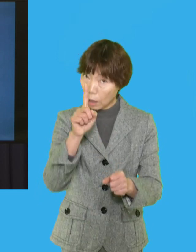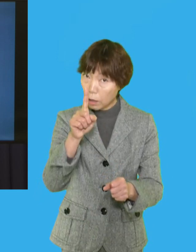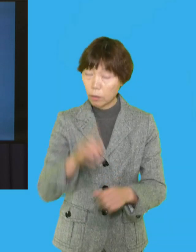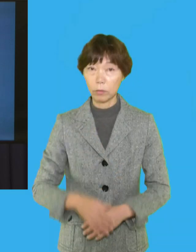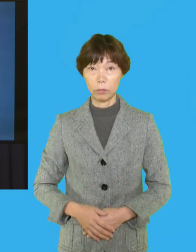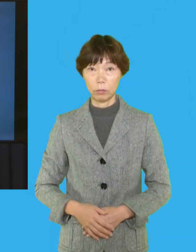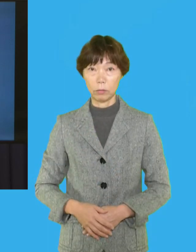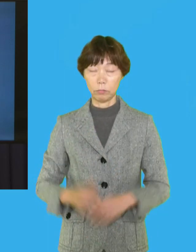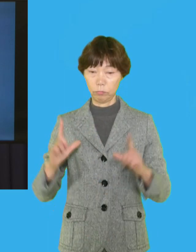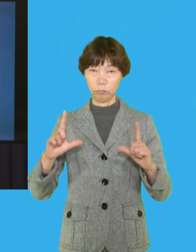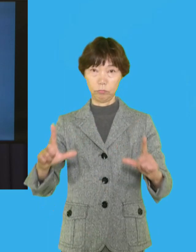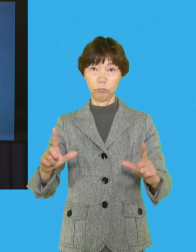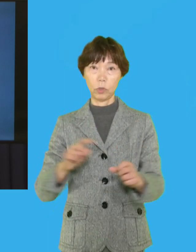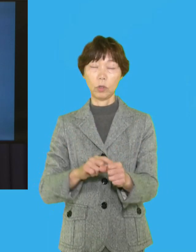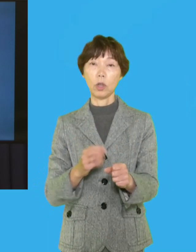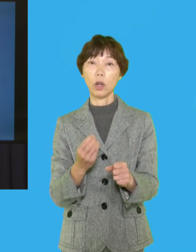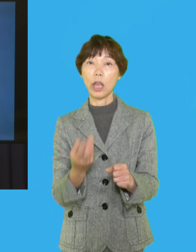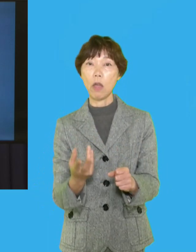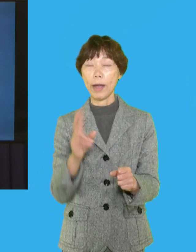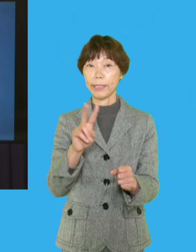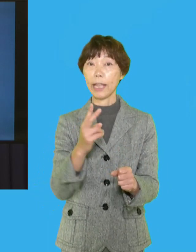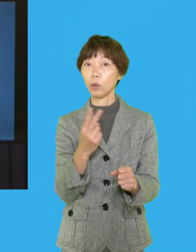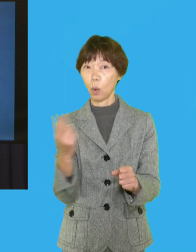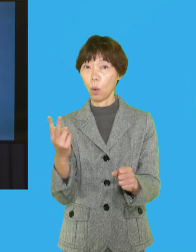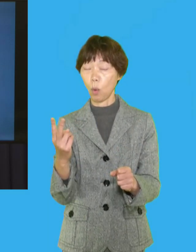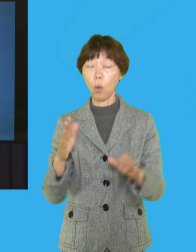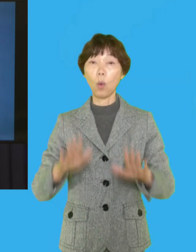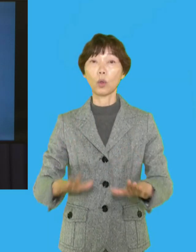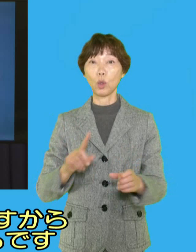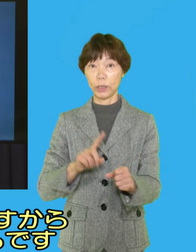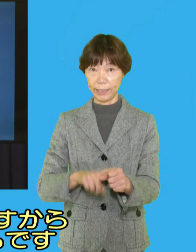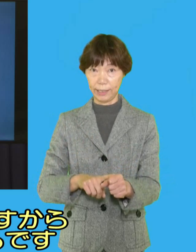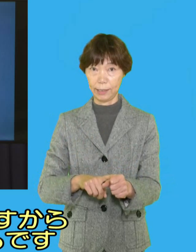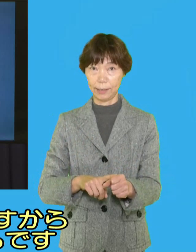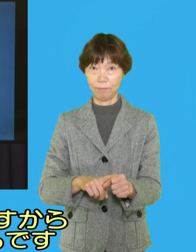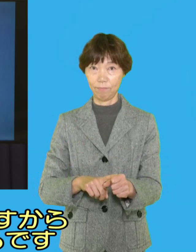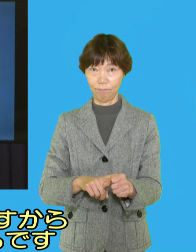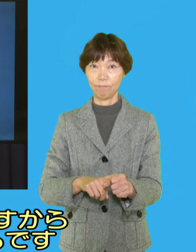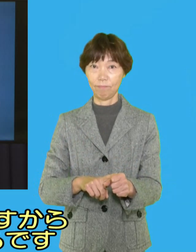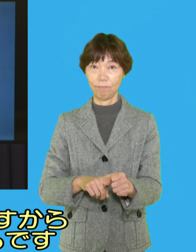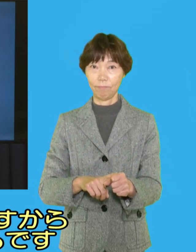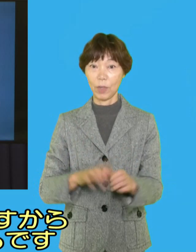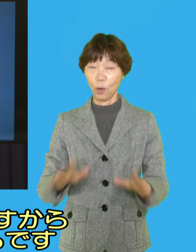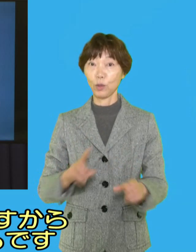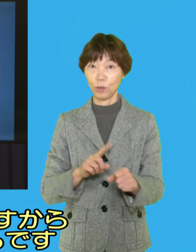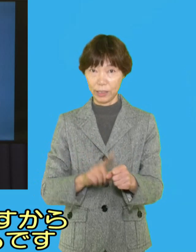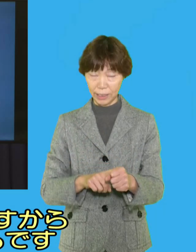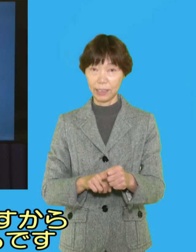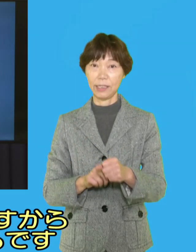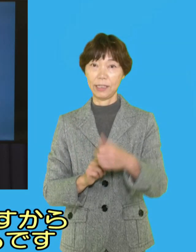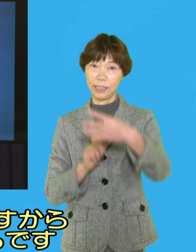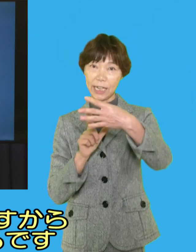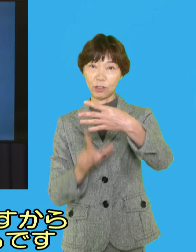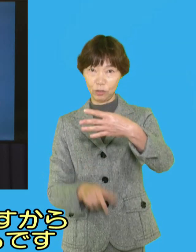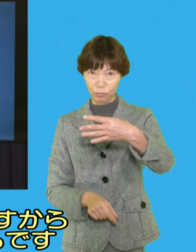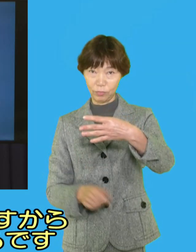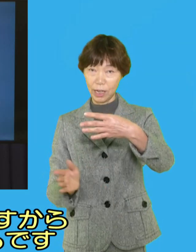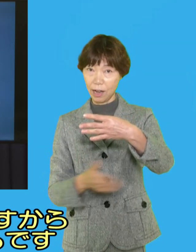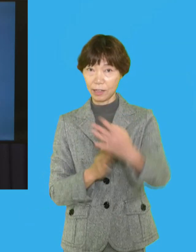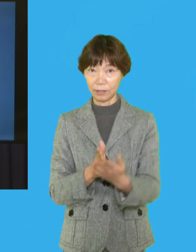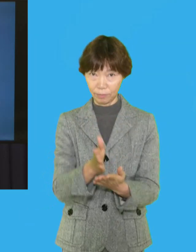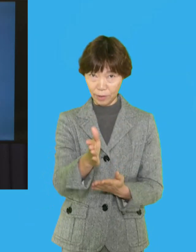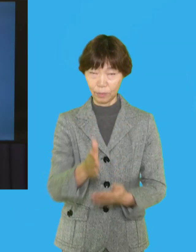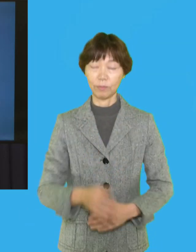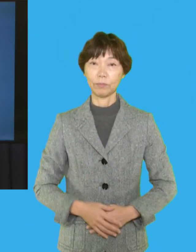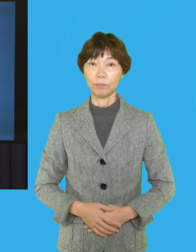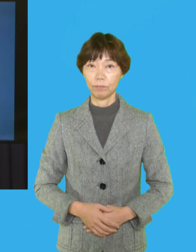令和2年度ですね。今年です。令和2年度4月から来年度、今年の4月からということですね。